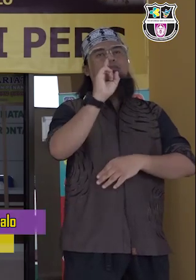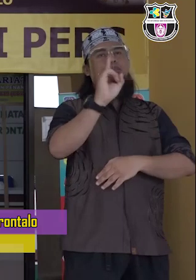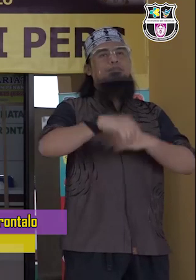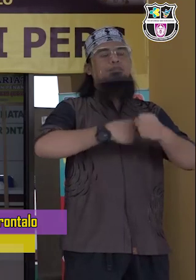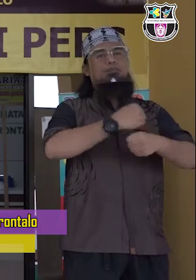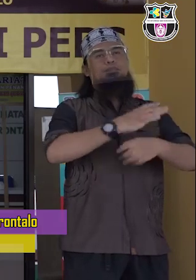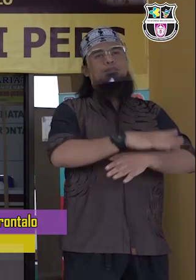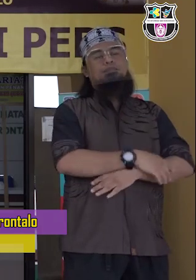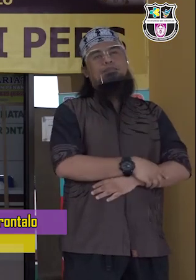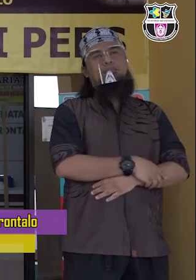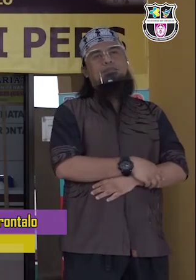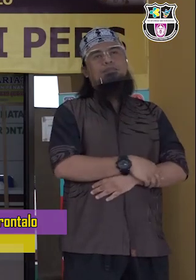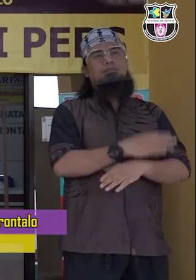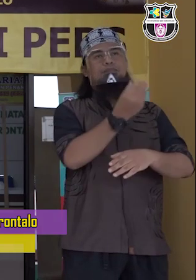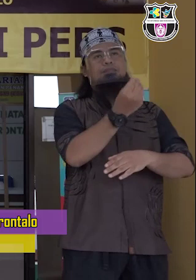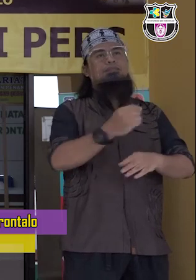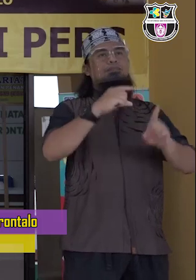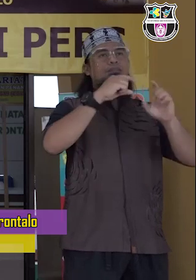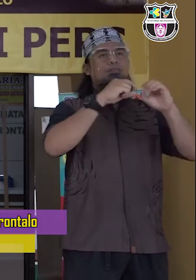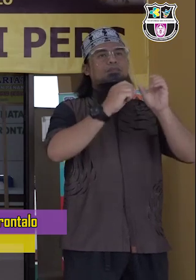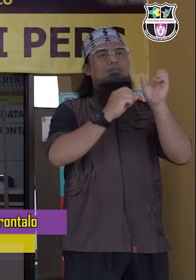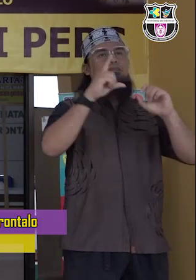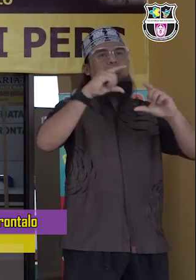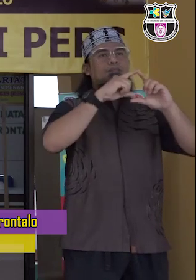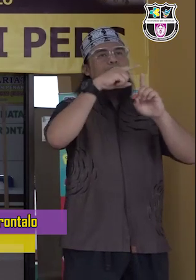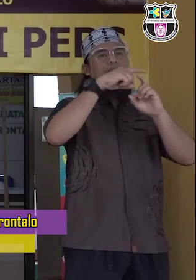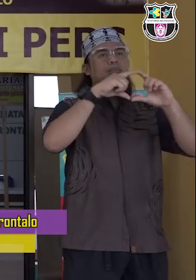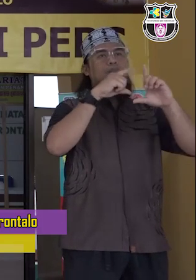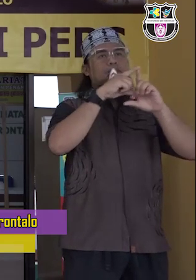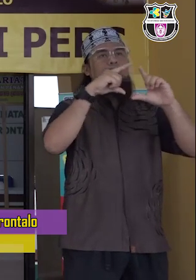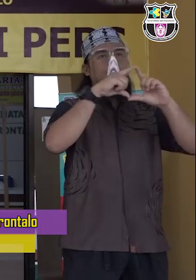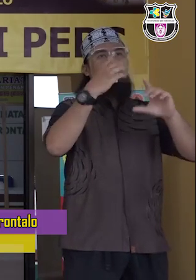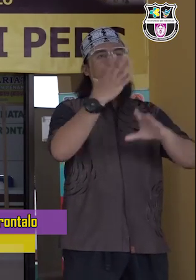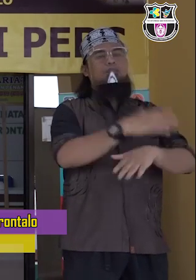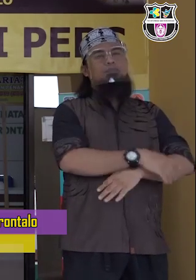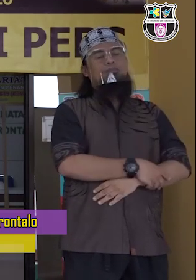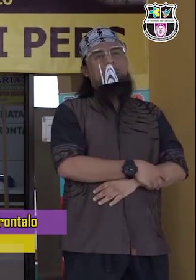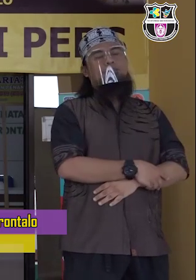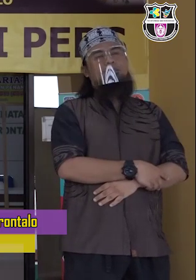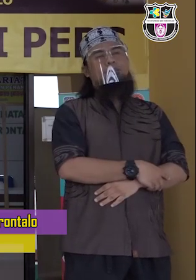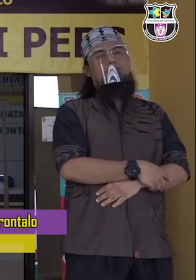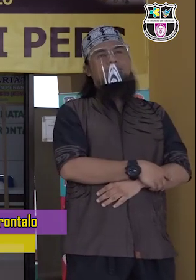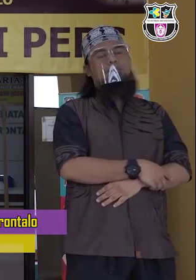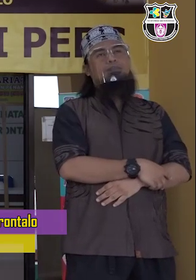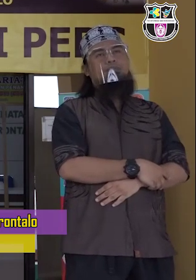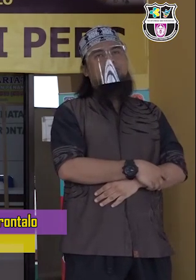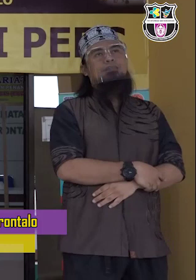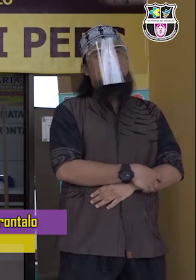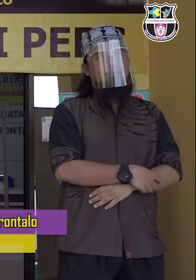41 tahun, Kelurahan Bulotadaa Bat, ulangi, Kelurahan Bulotadaa